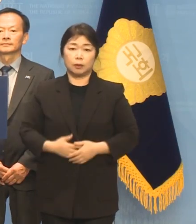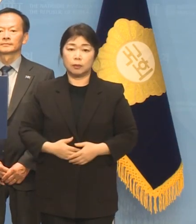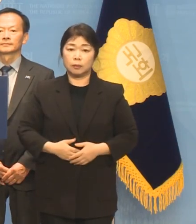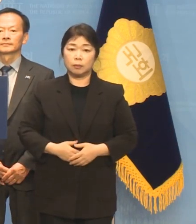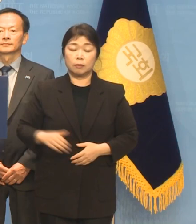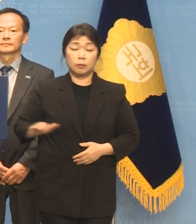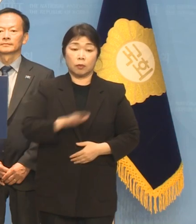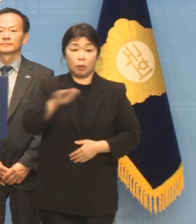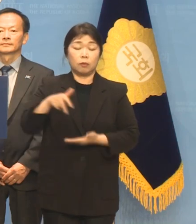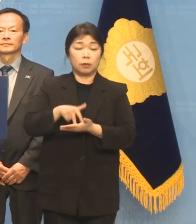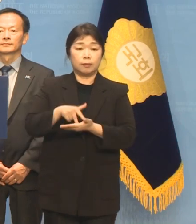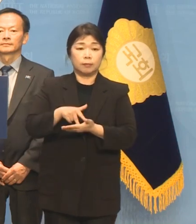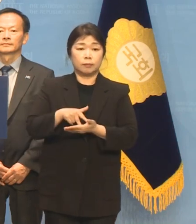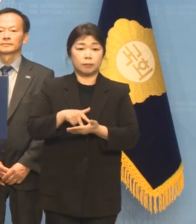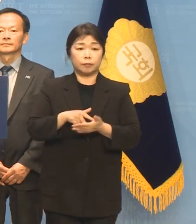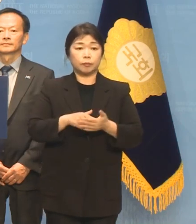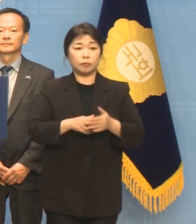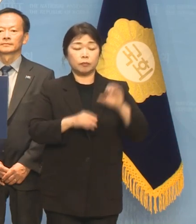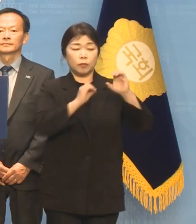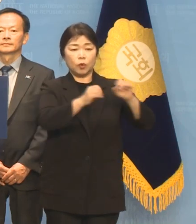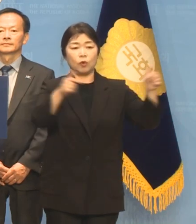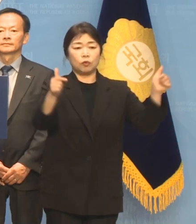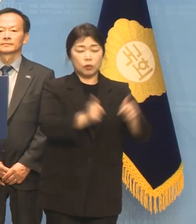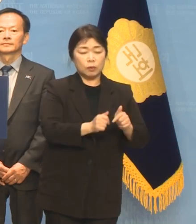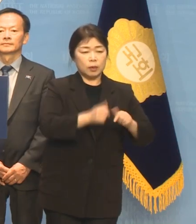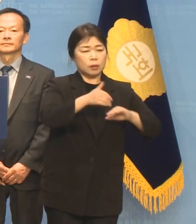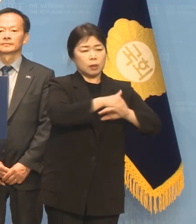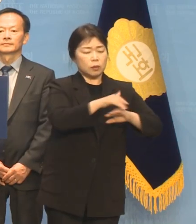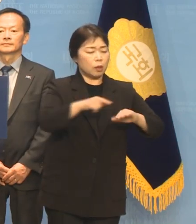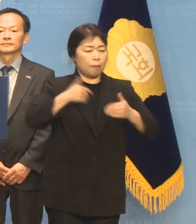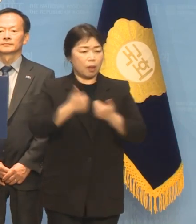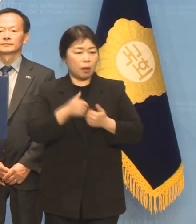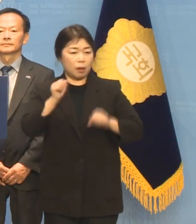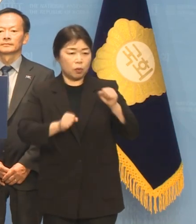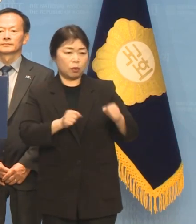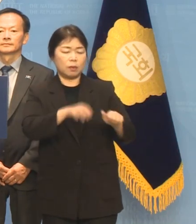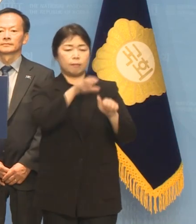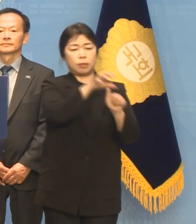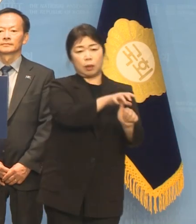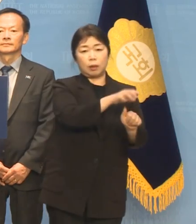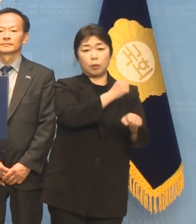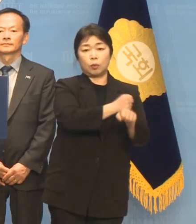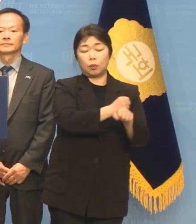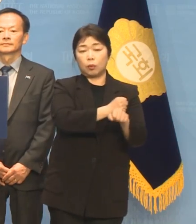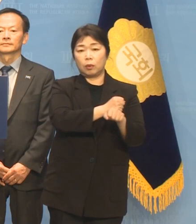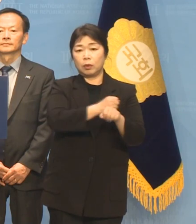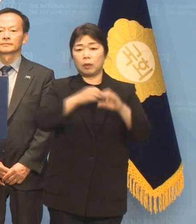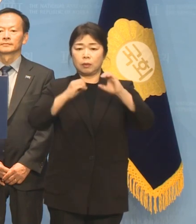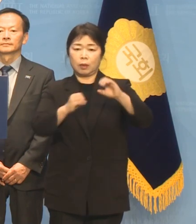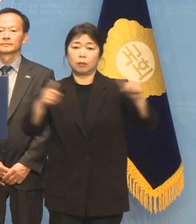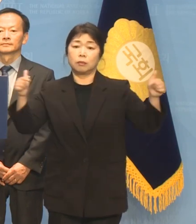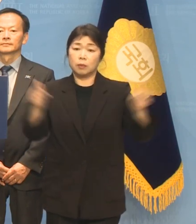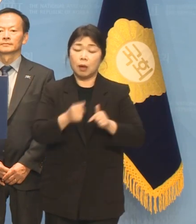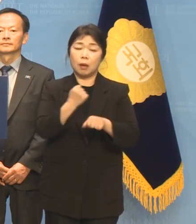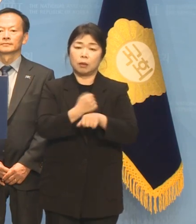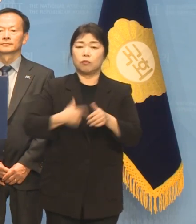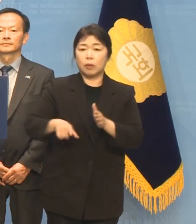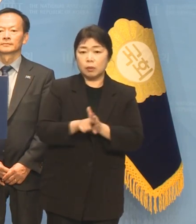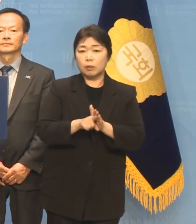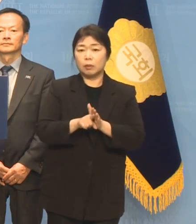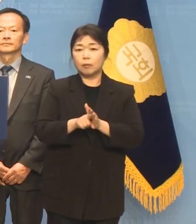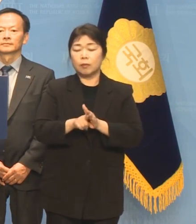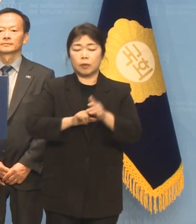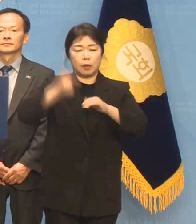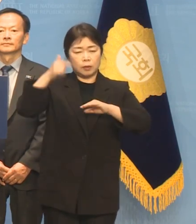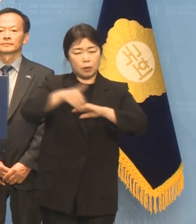탄소중립 정책의 퇴행을 저지하고 대한민국이 탈탄소 시대 글로벌 산업 통상 선도 국가로 나아갈 수 있도록